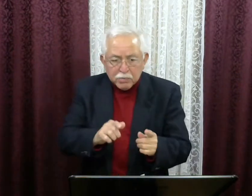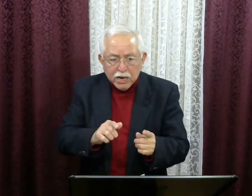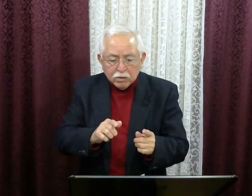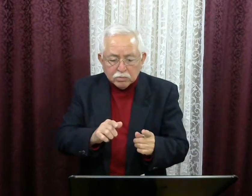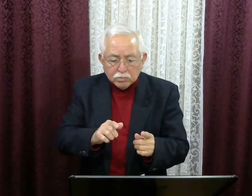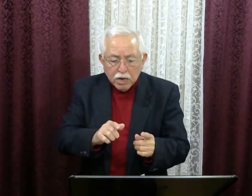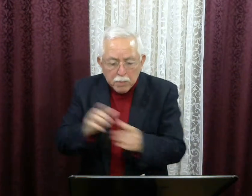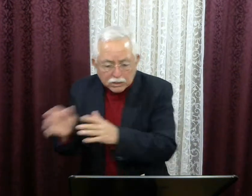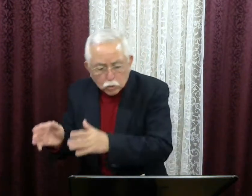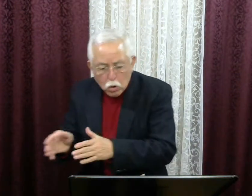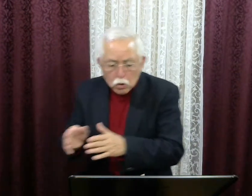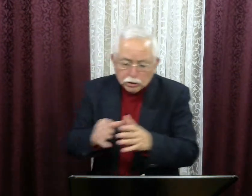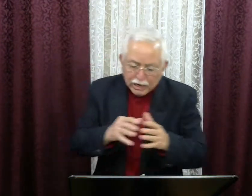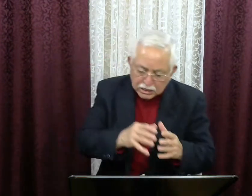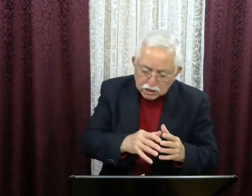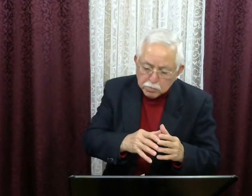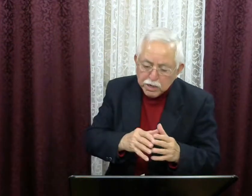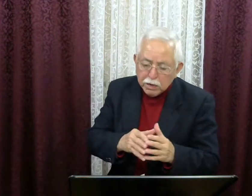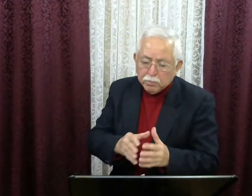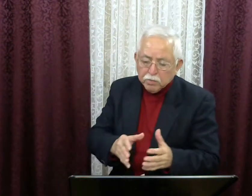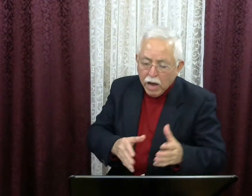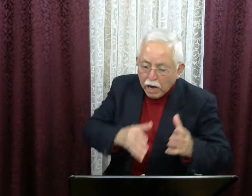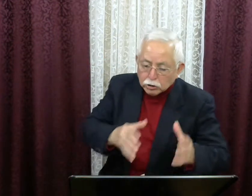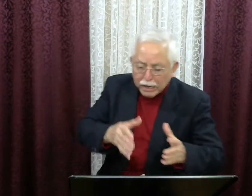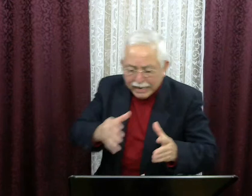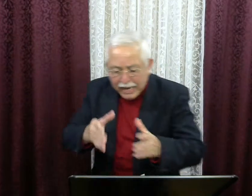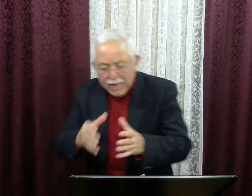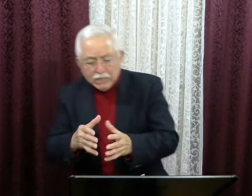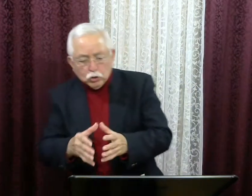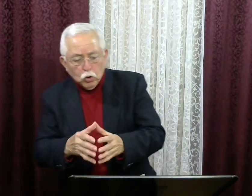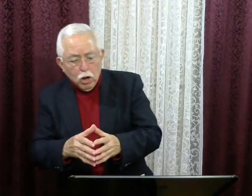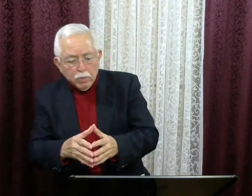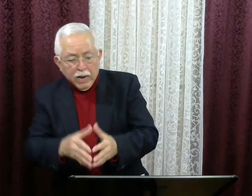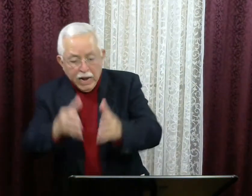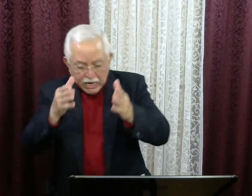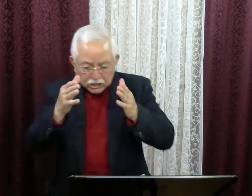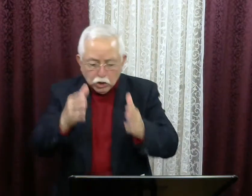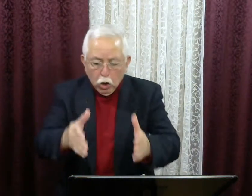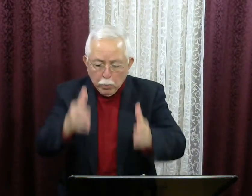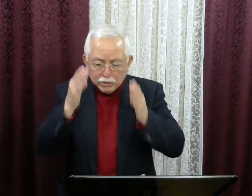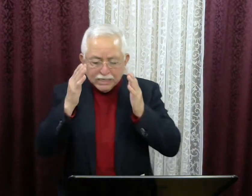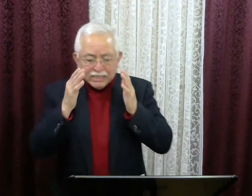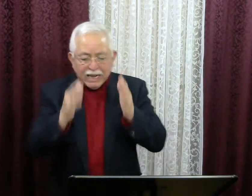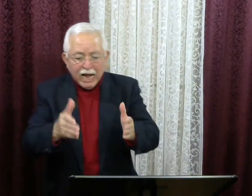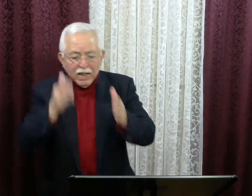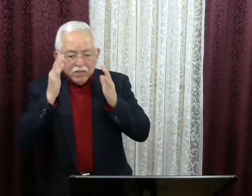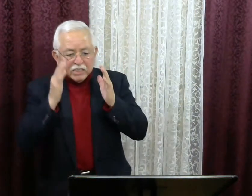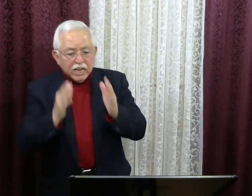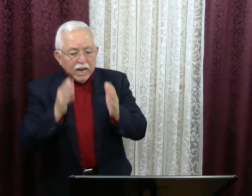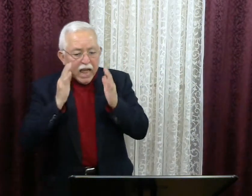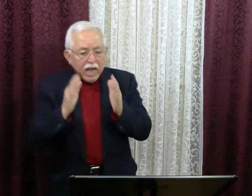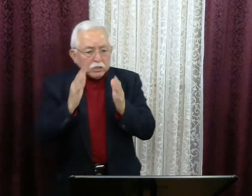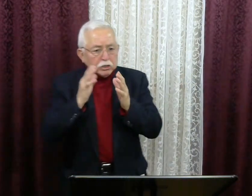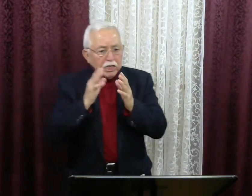recibieron. Más todos los que le recibieron. A los que creen en su nombre, les dio potestad de ser hechos hijos